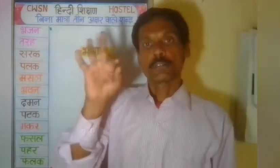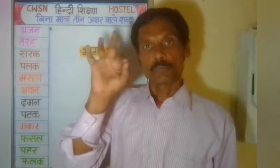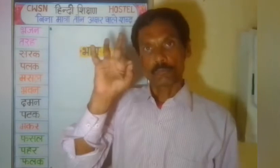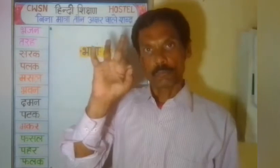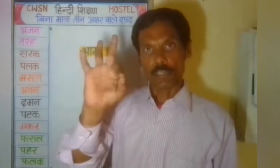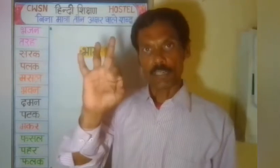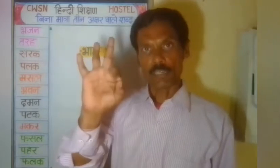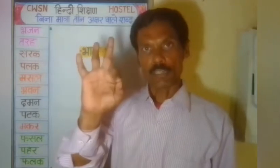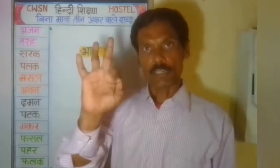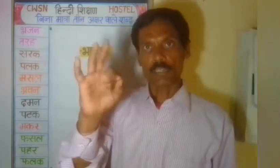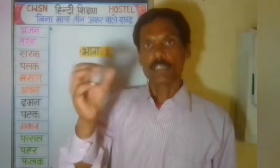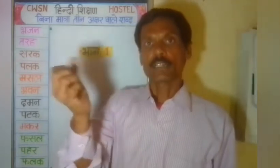फा